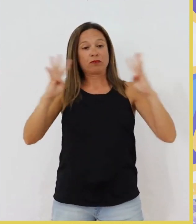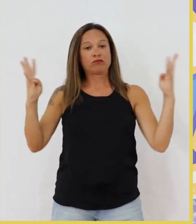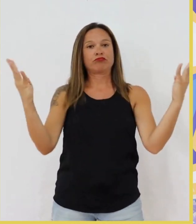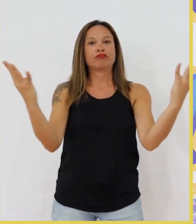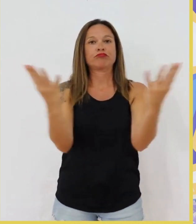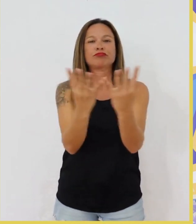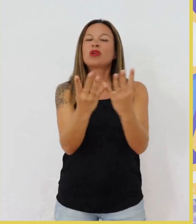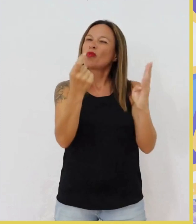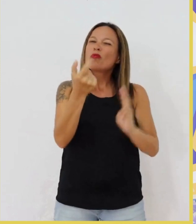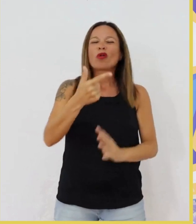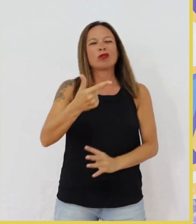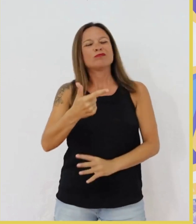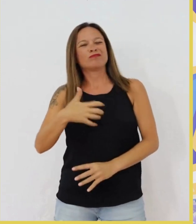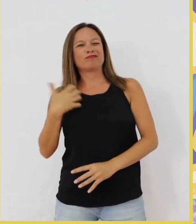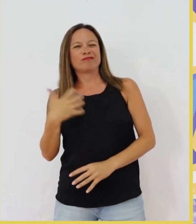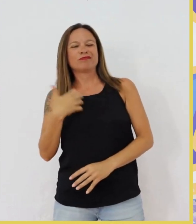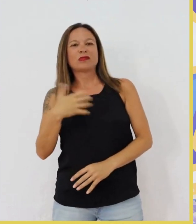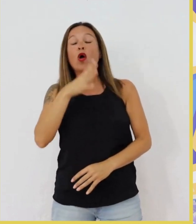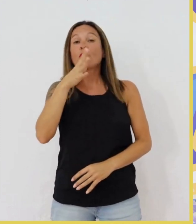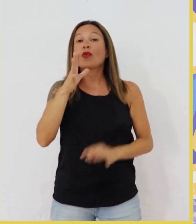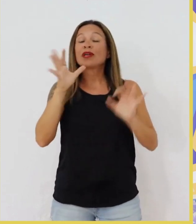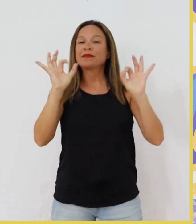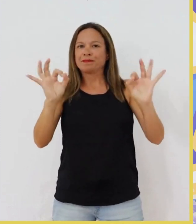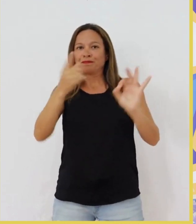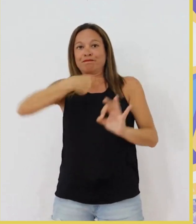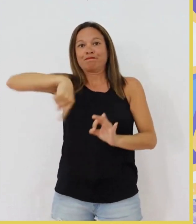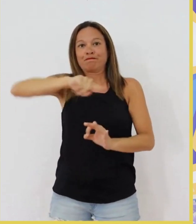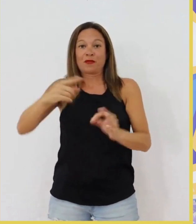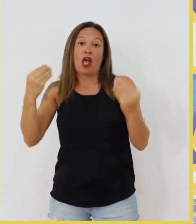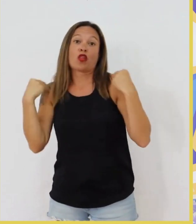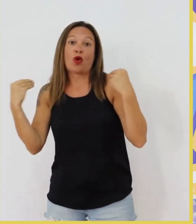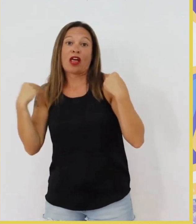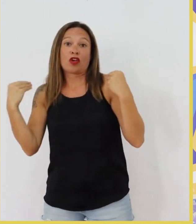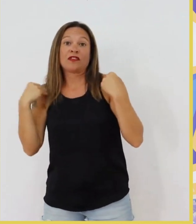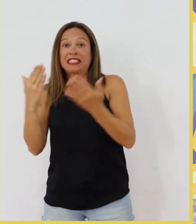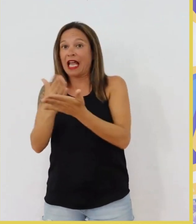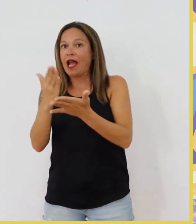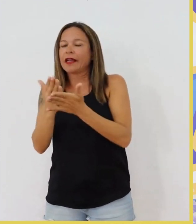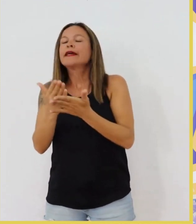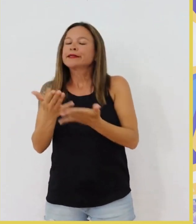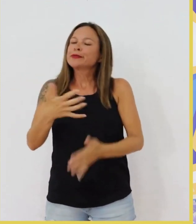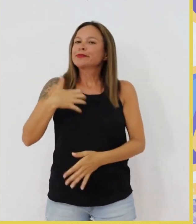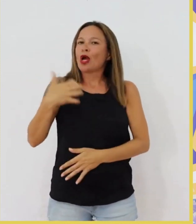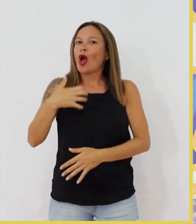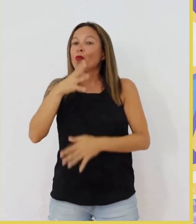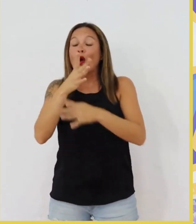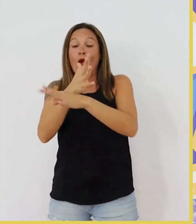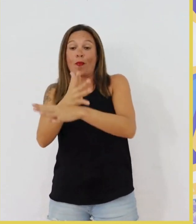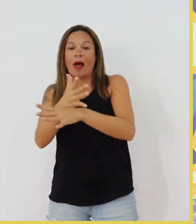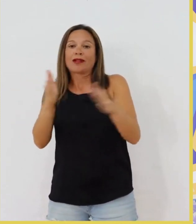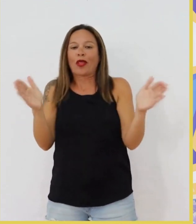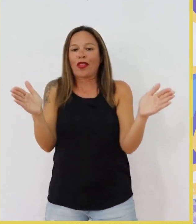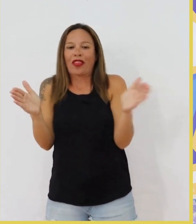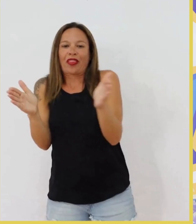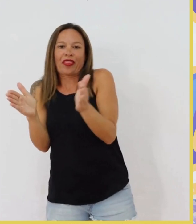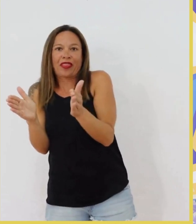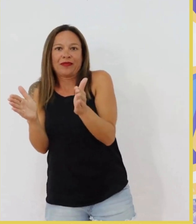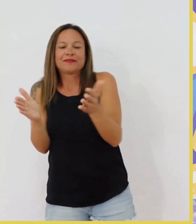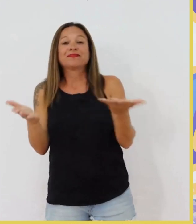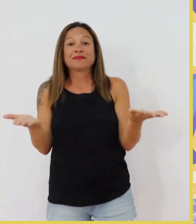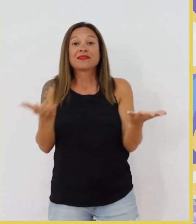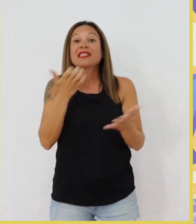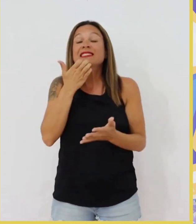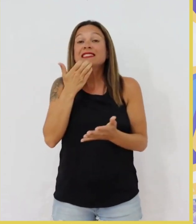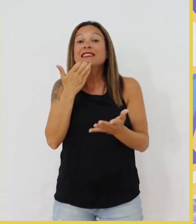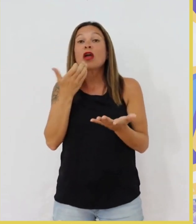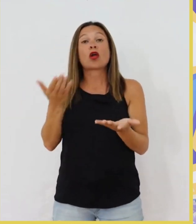y es un poco molesto, sobre todo cuando estamos en educación física, ya que nos quita un trozo de patio. Y si se nos cuela alguna pelota, es